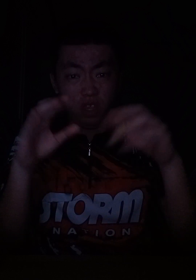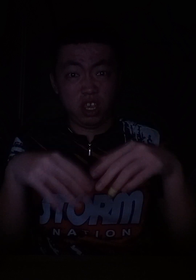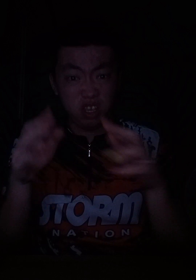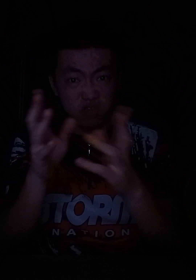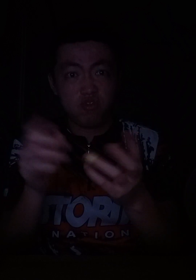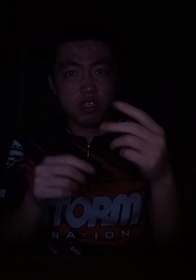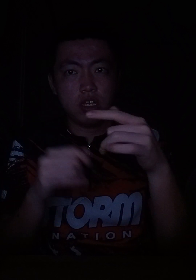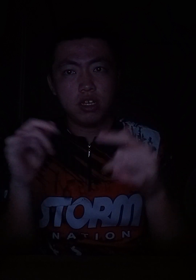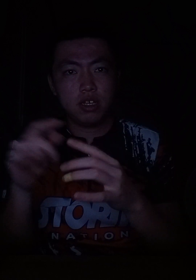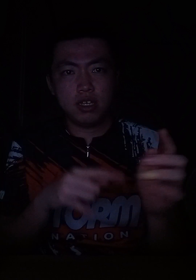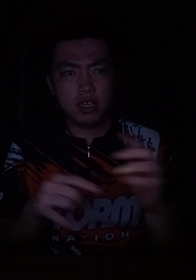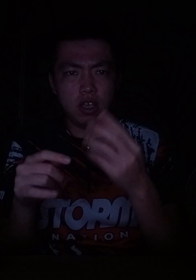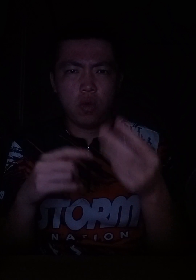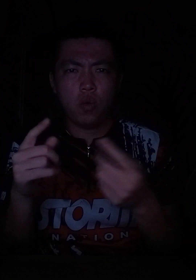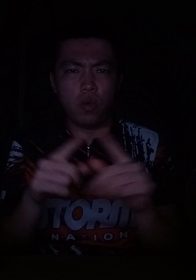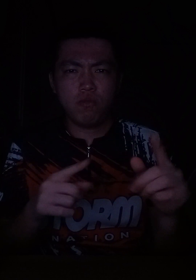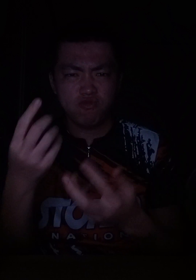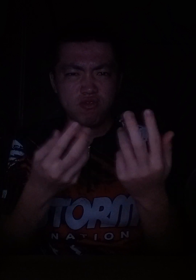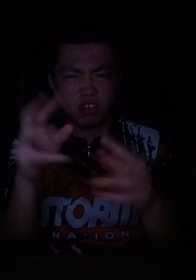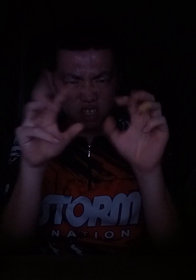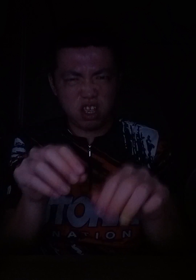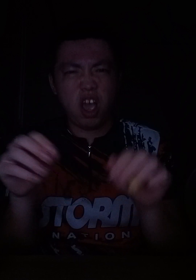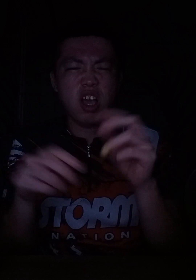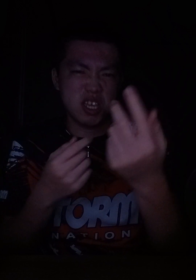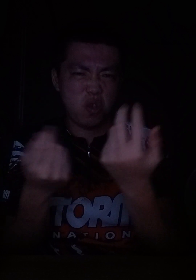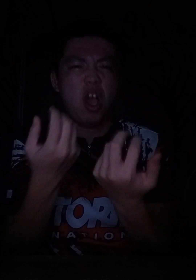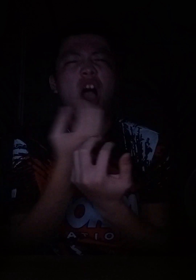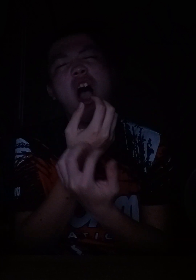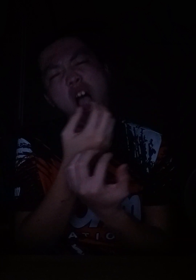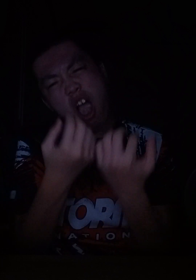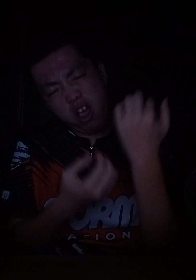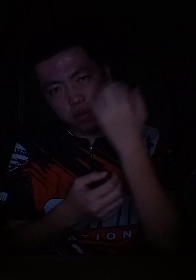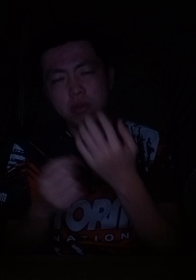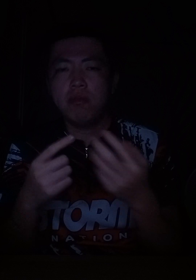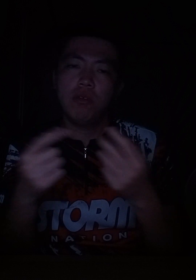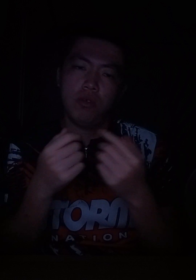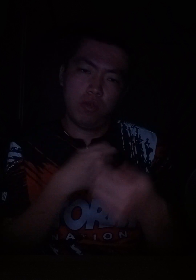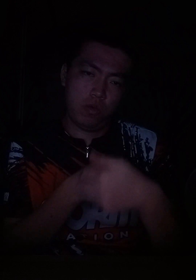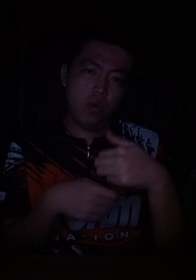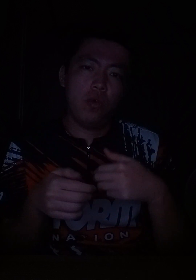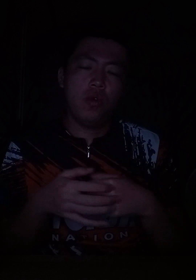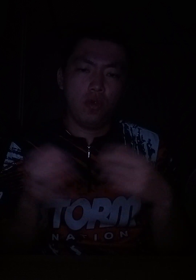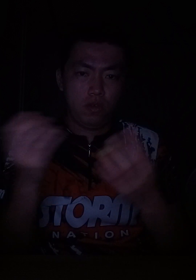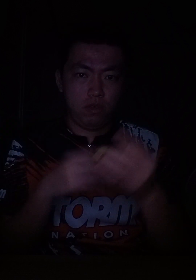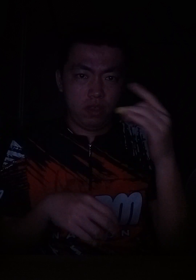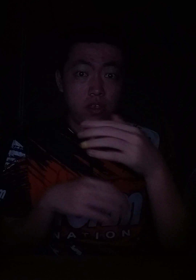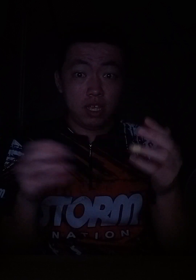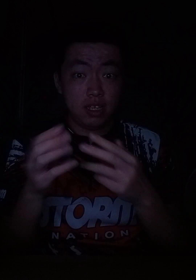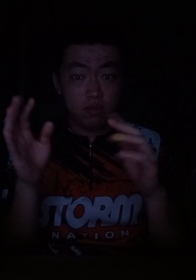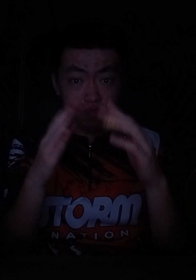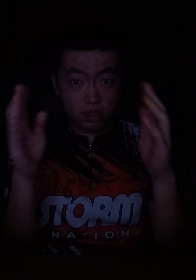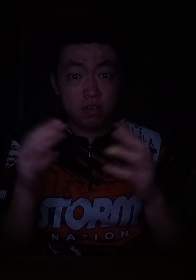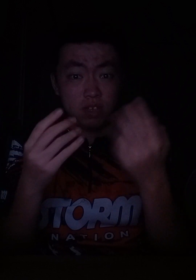주인인 60대 남성이 홀로 불을 끄다가 2도 화상을 입어 병원에 옮겨졌고 근처 다른 식당에 있던 손님 등 10여